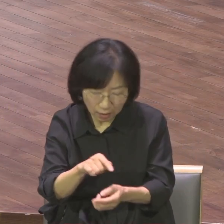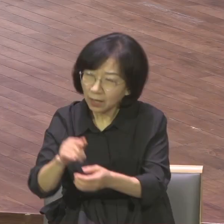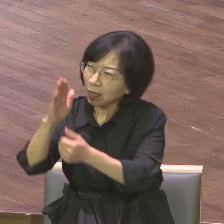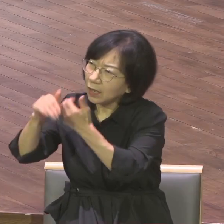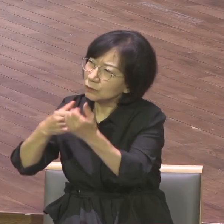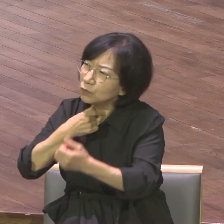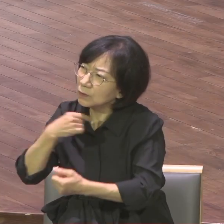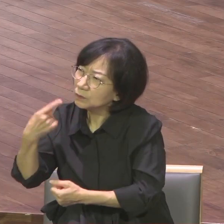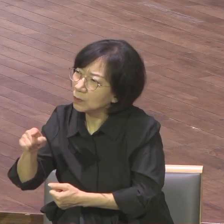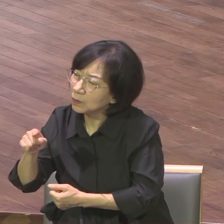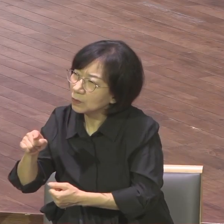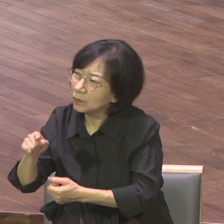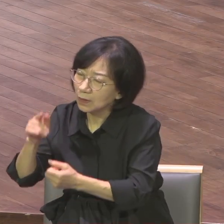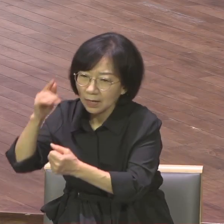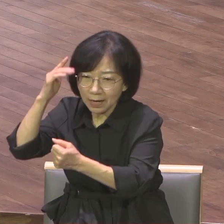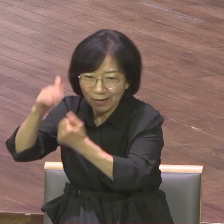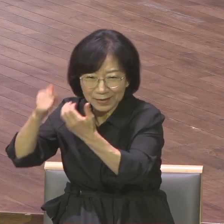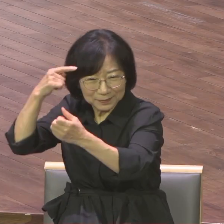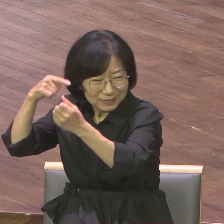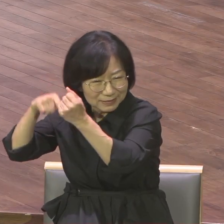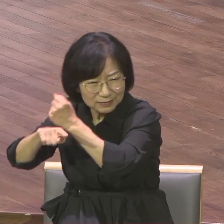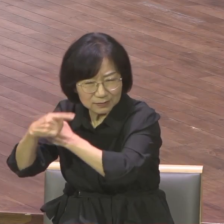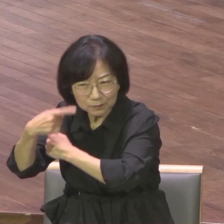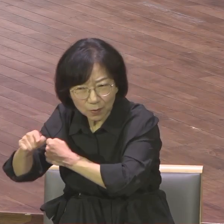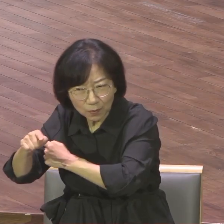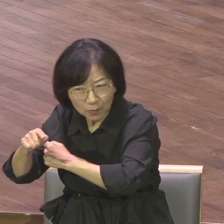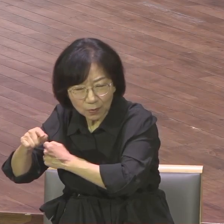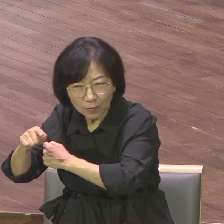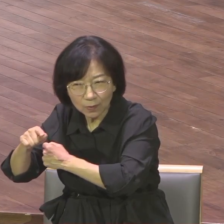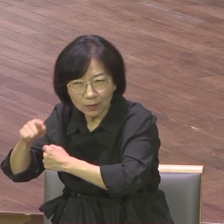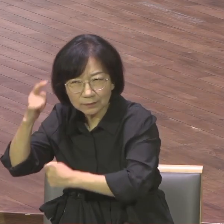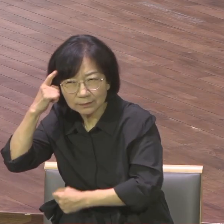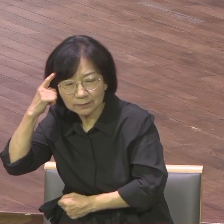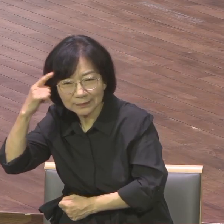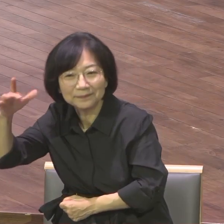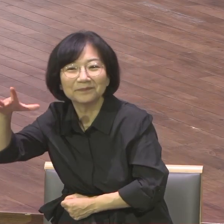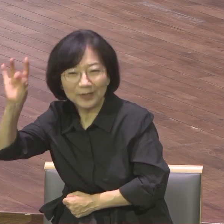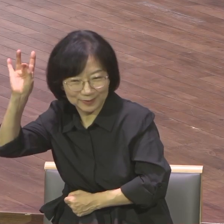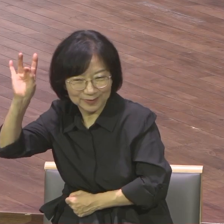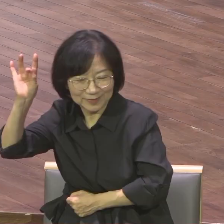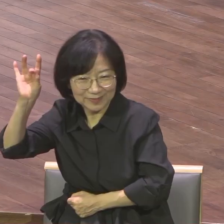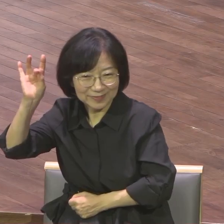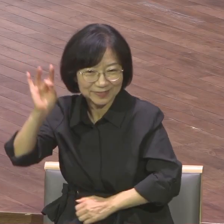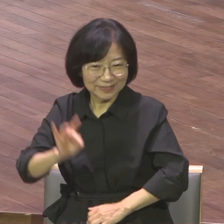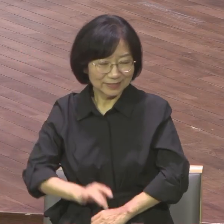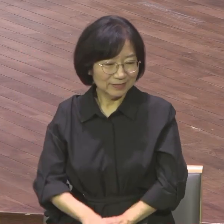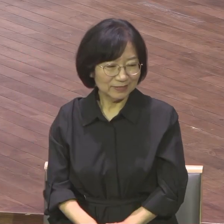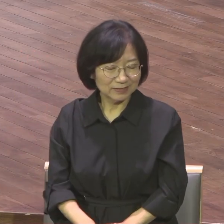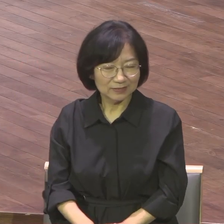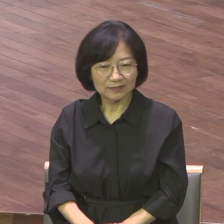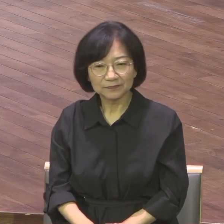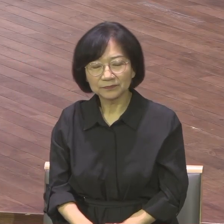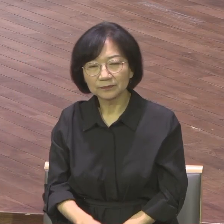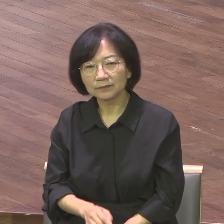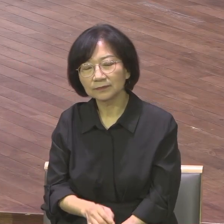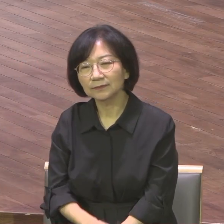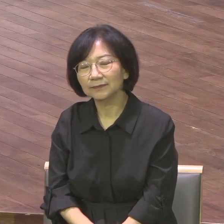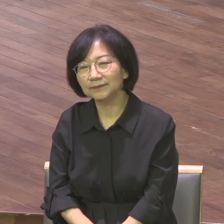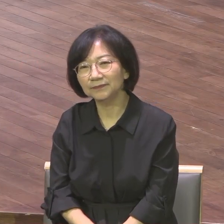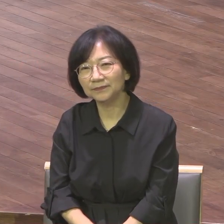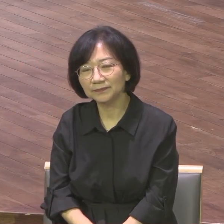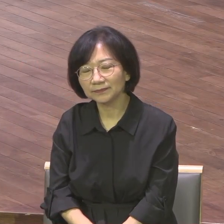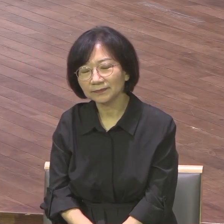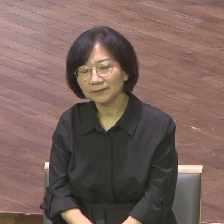다시 말하면 세상의 서론적인 것에 매이지 아니하고 본론에 승부를 걸었어. 본론에.